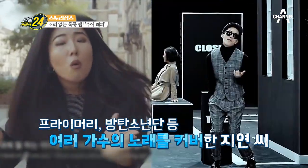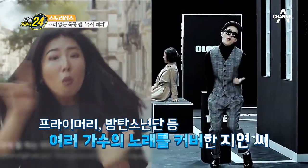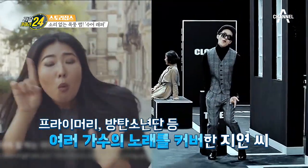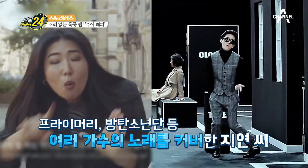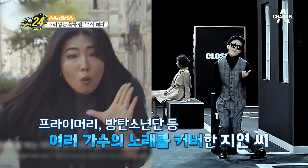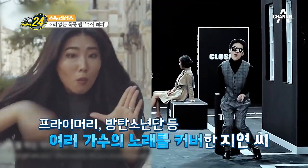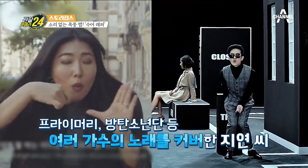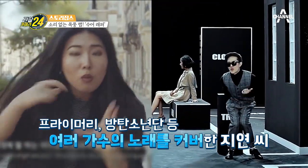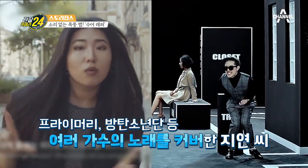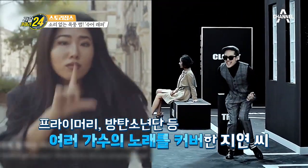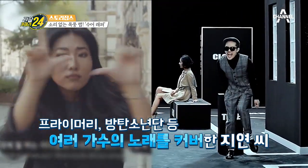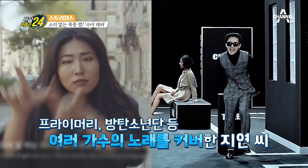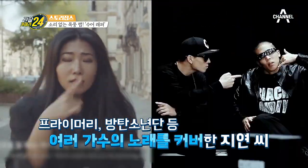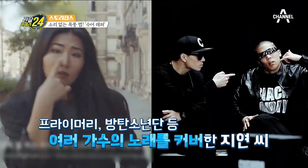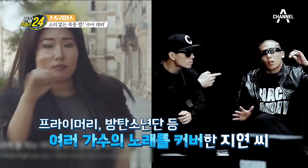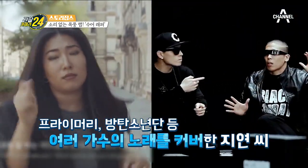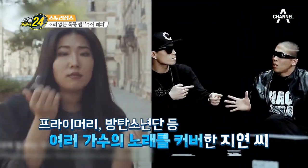아름다움을 전하는 지연 씨.